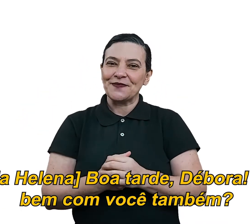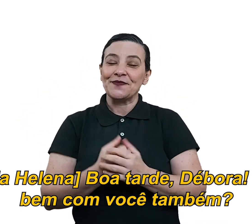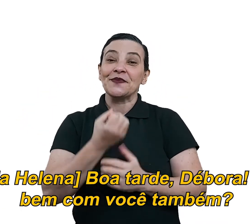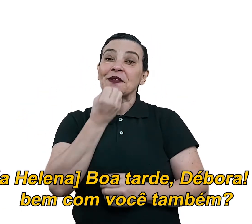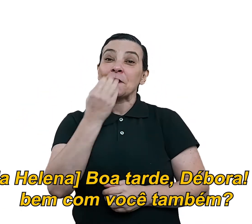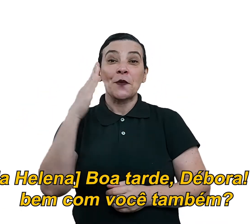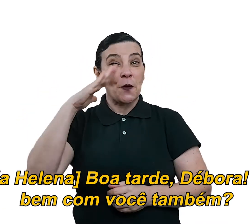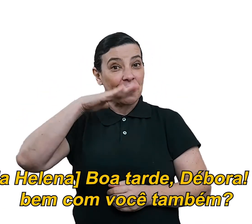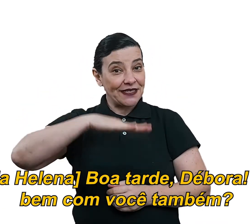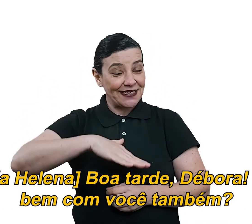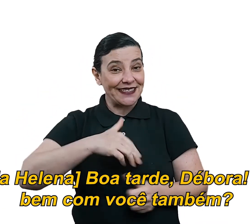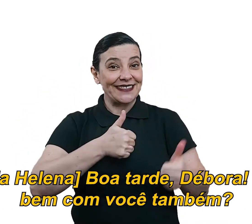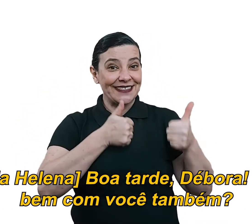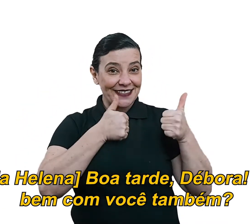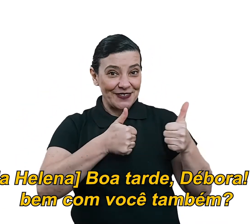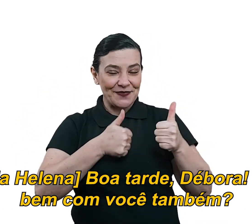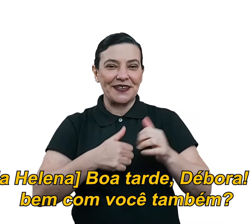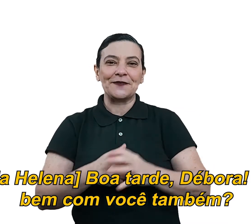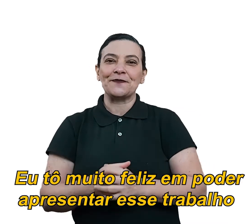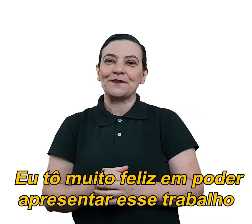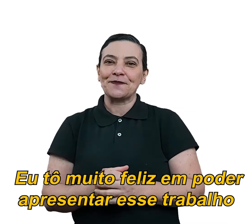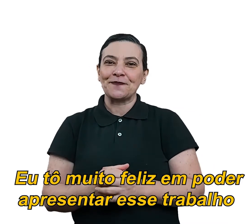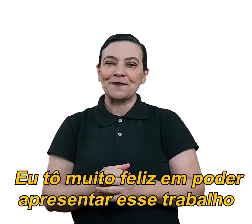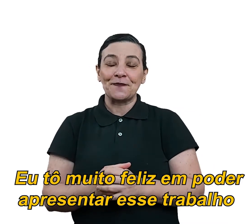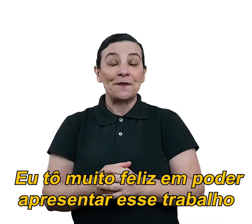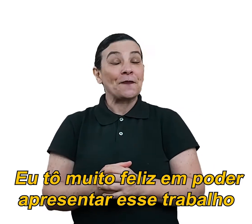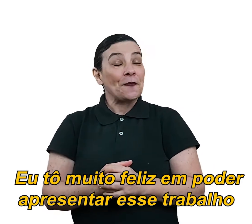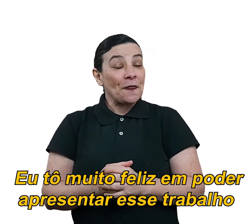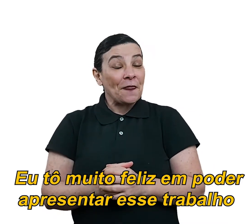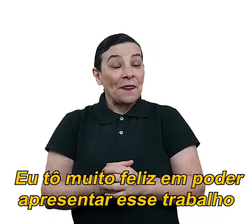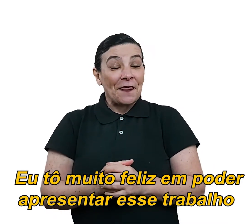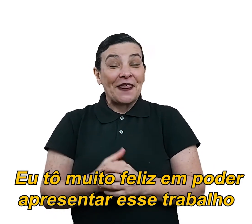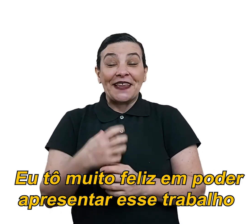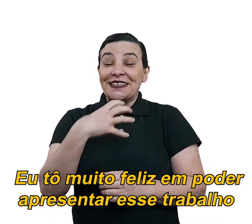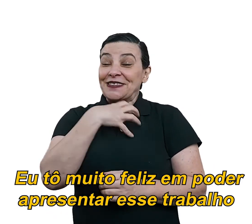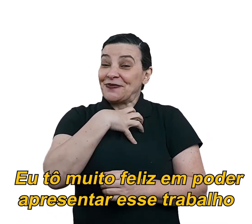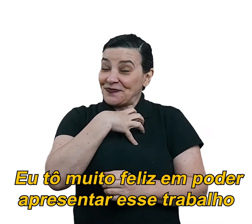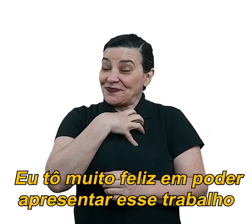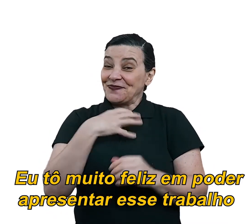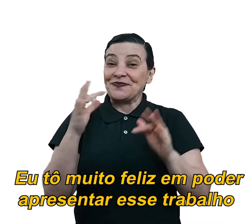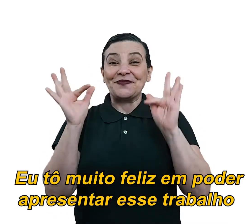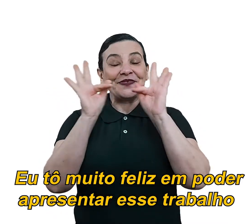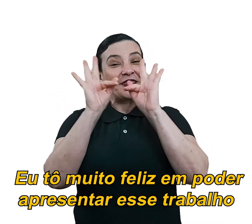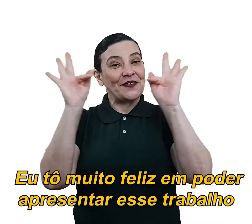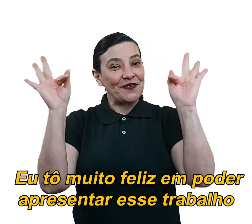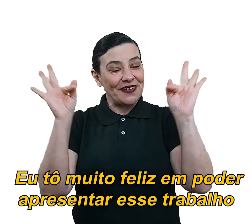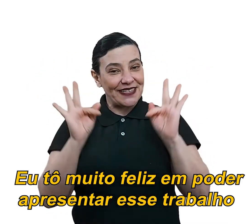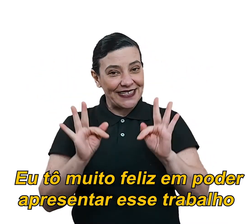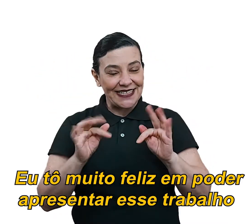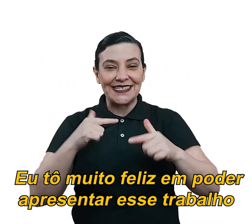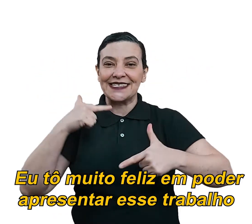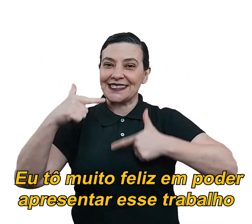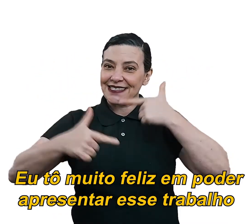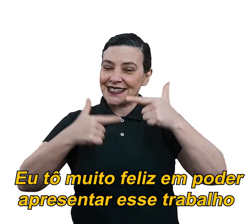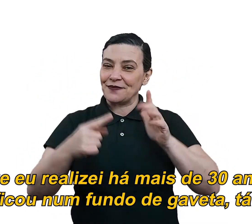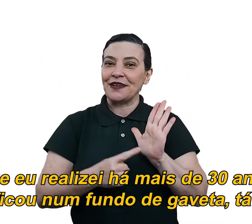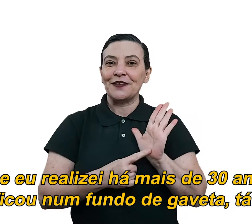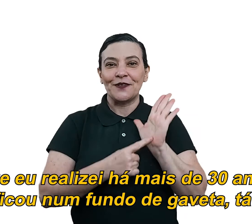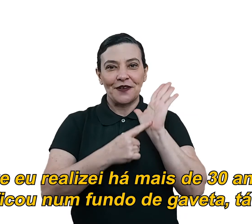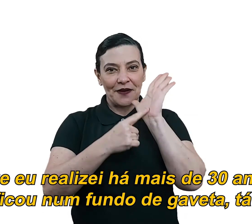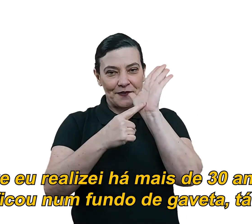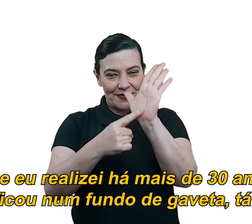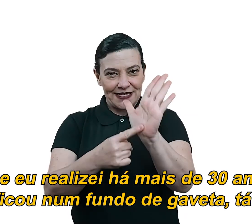Boa tarde, Débora. Tudo bem com você também? Eu estou muito feliz. Eu estou muito feliz em poder apresentar esse trabalho